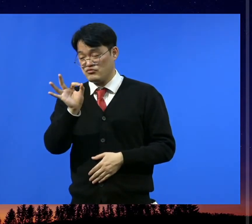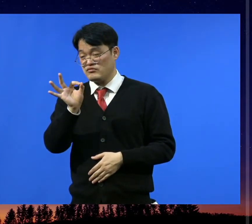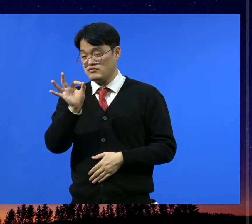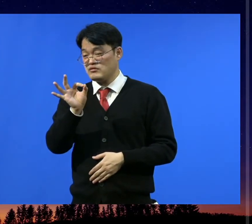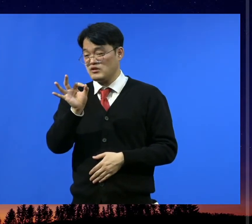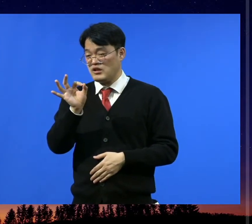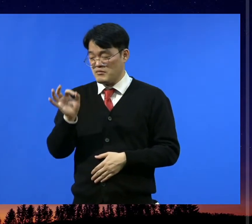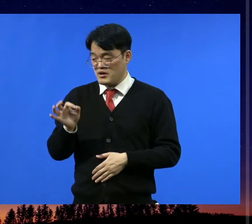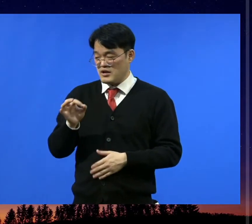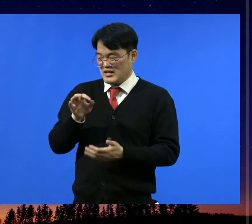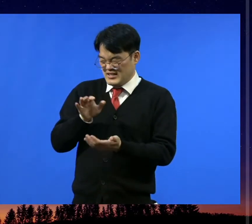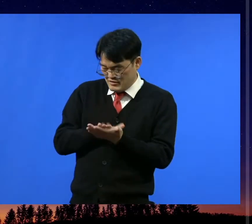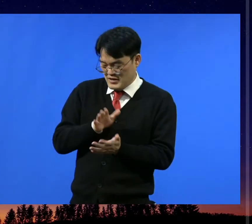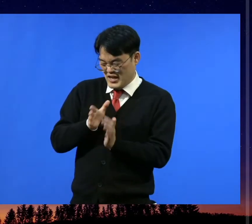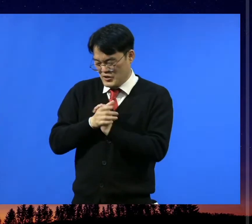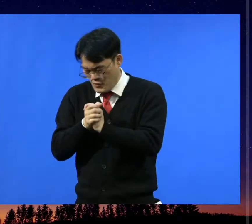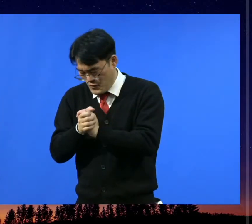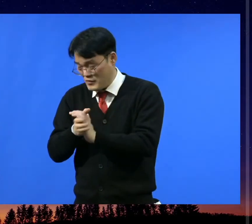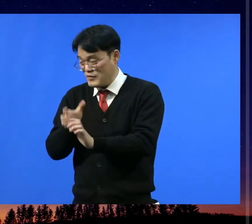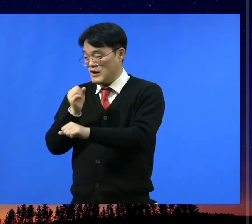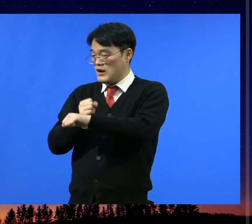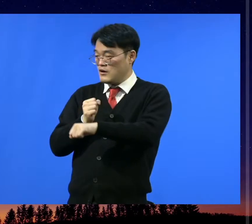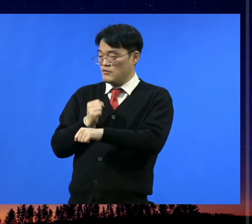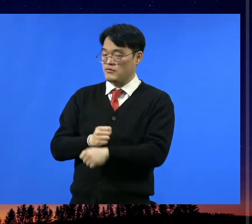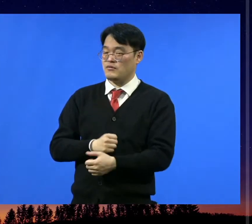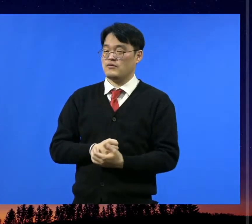온몸이 막 그냥 건지럽고